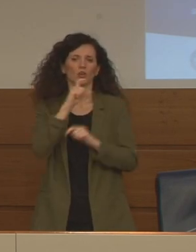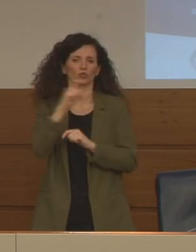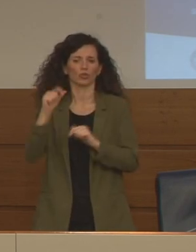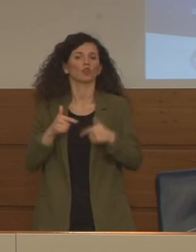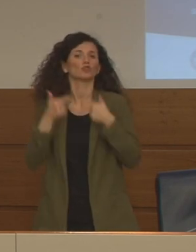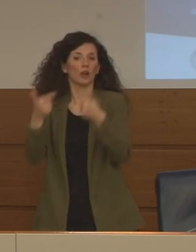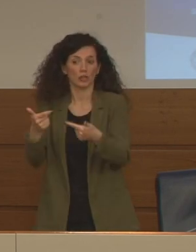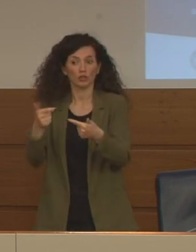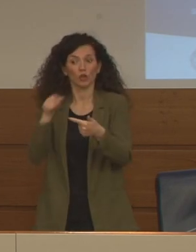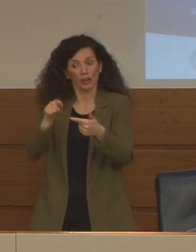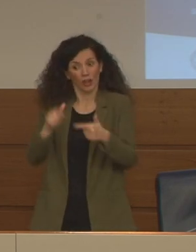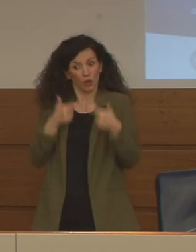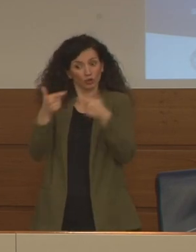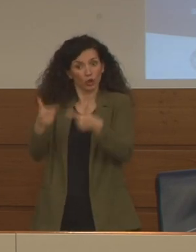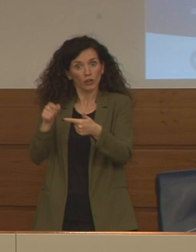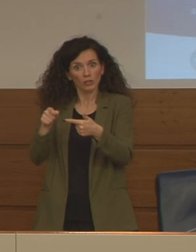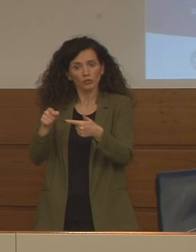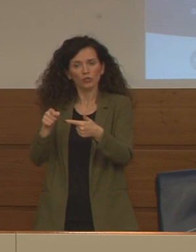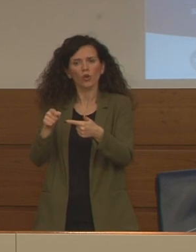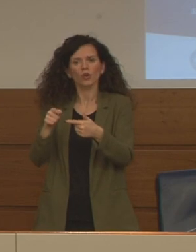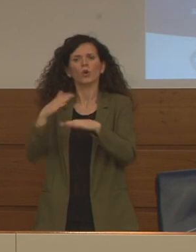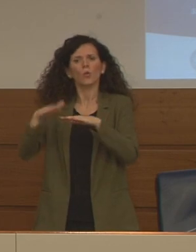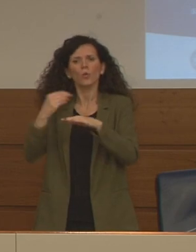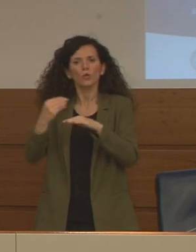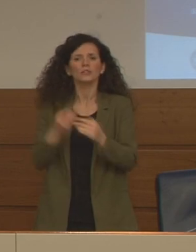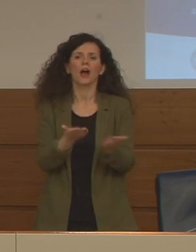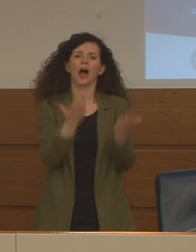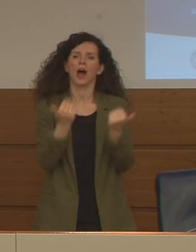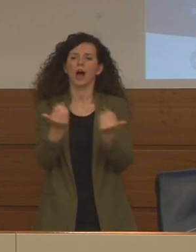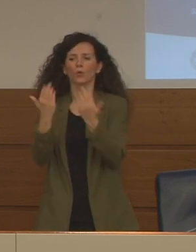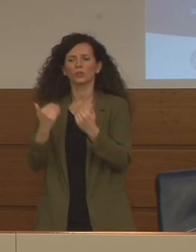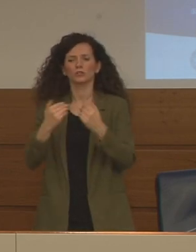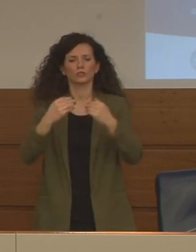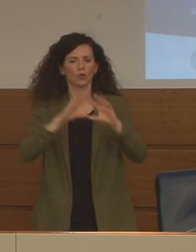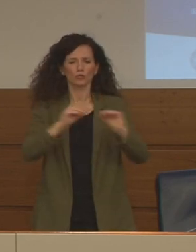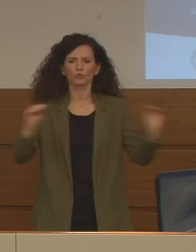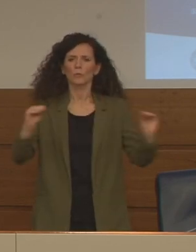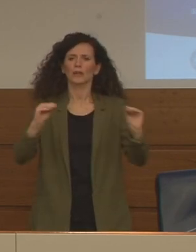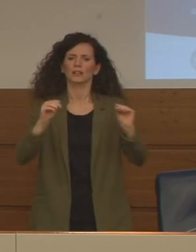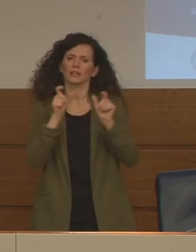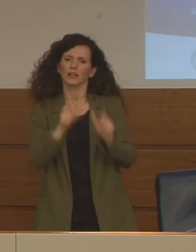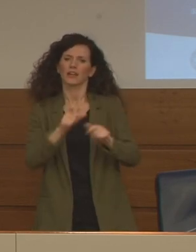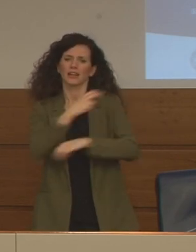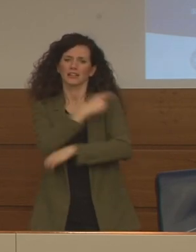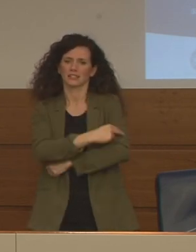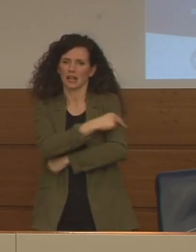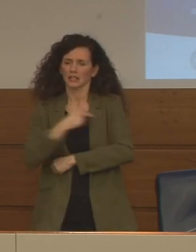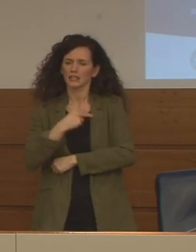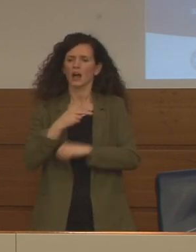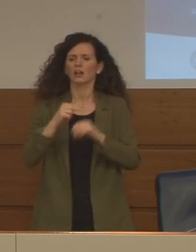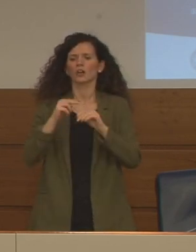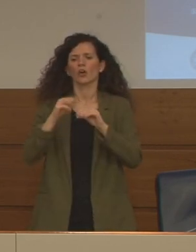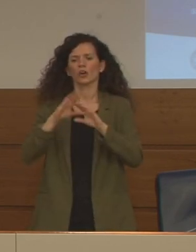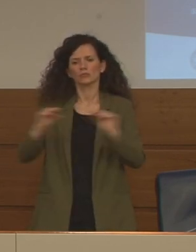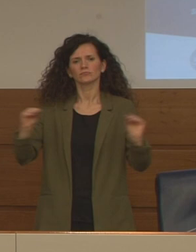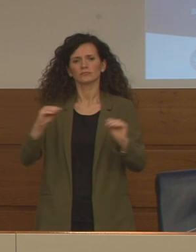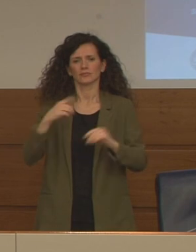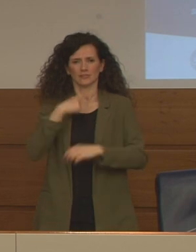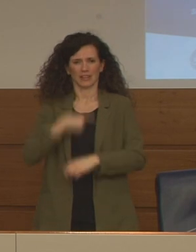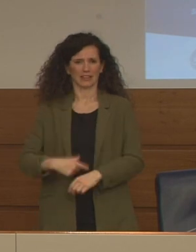utilizzate per l'acquisto delle attrezzature sanitarie dei dispositivi di protezione individuale